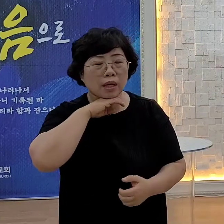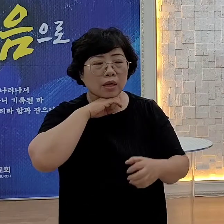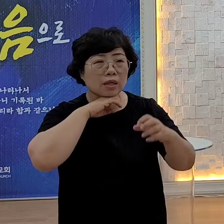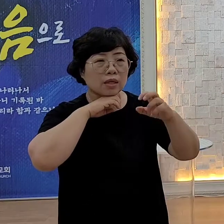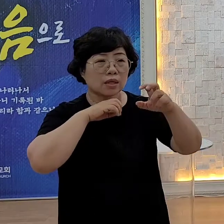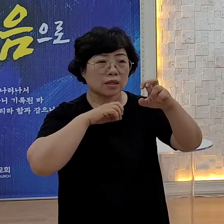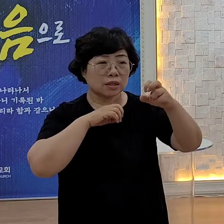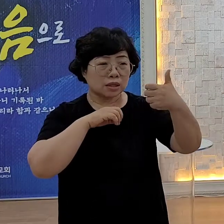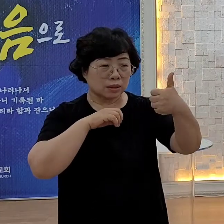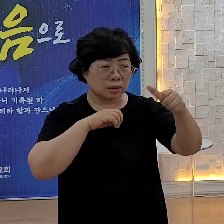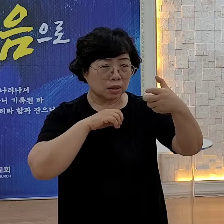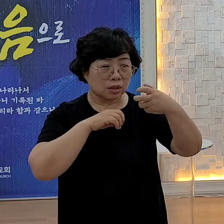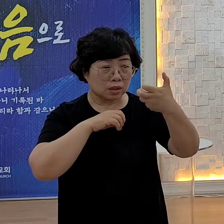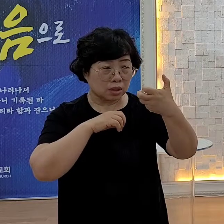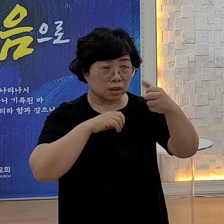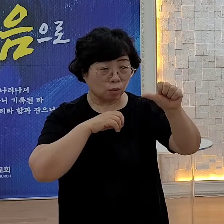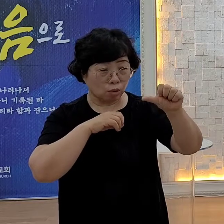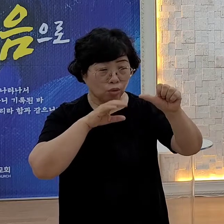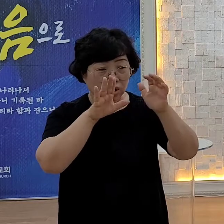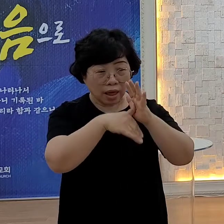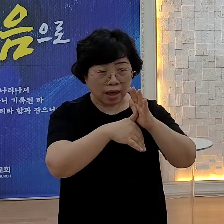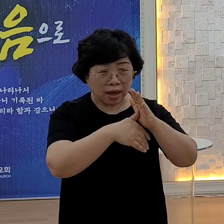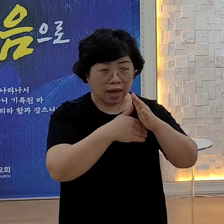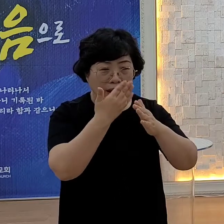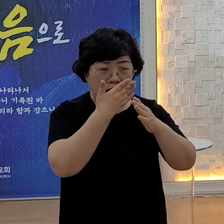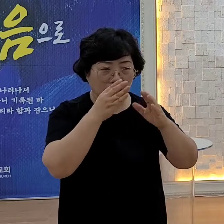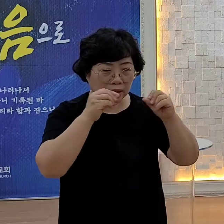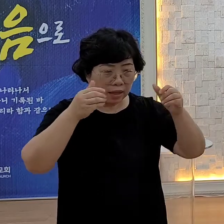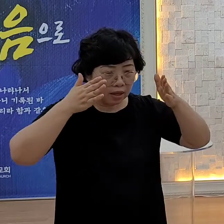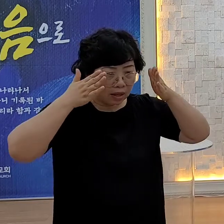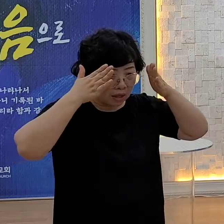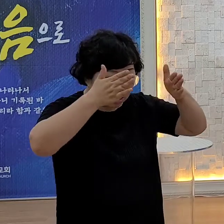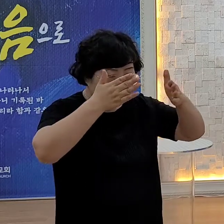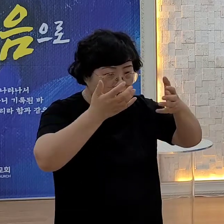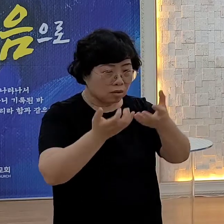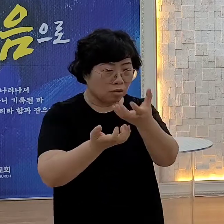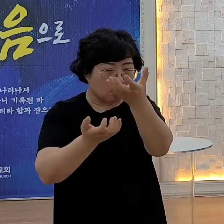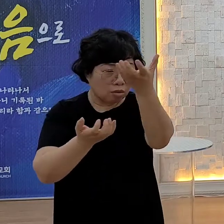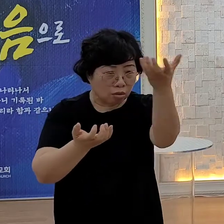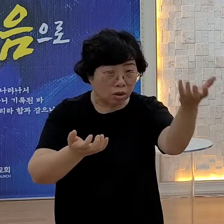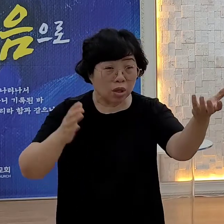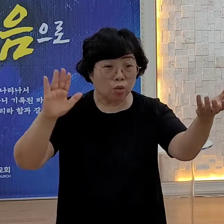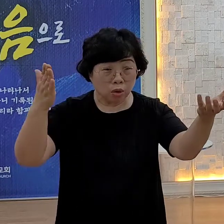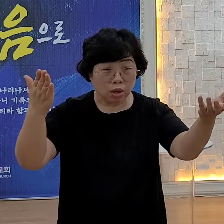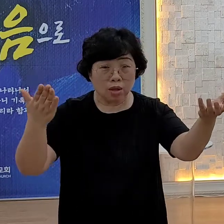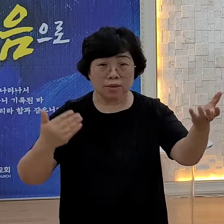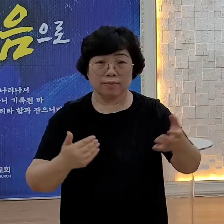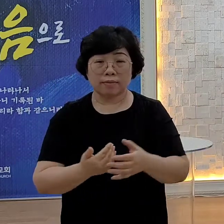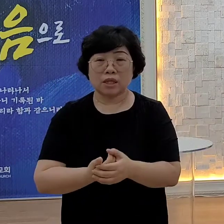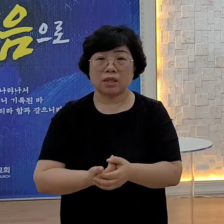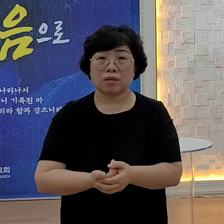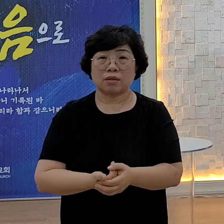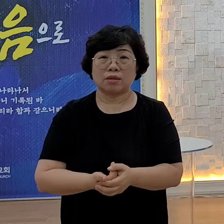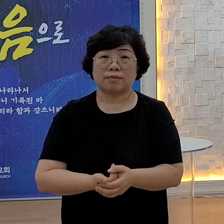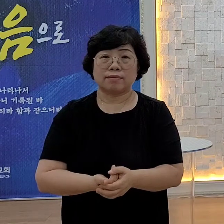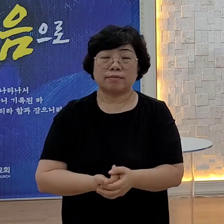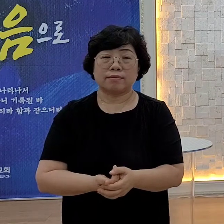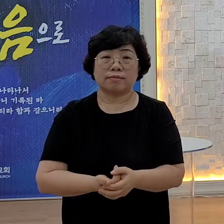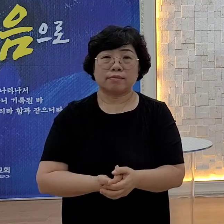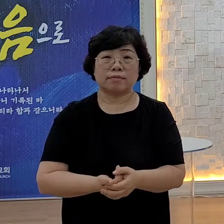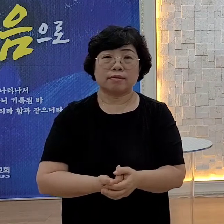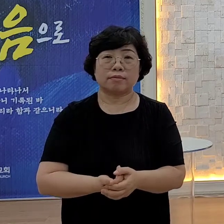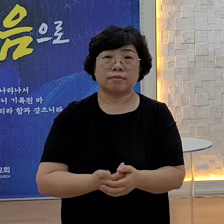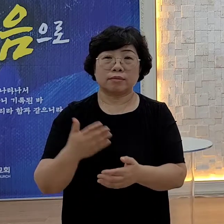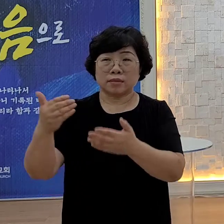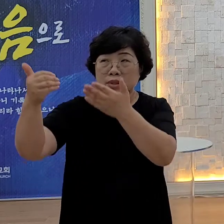떠나서 약속의 땅 가나안 땅으로 이렇게 옮겨갑니다. 자, 여러분 하나님께서